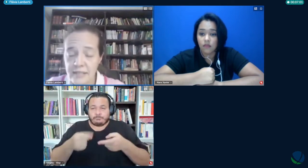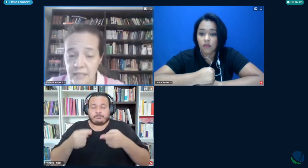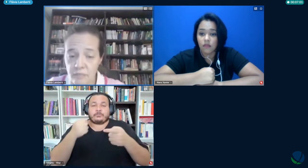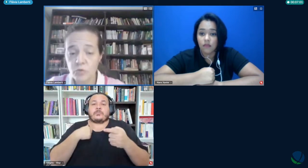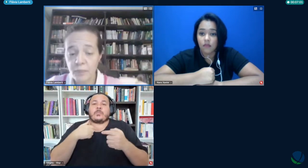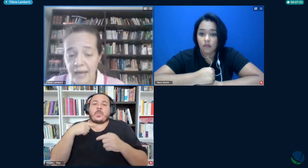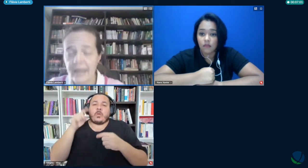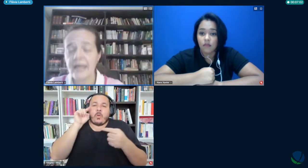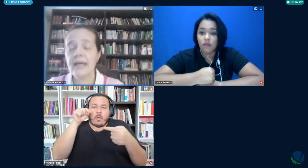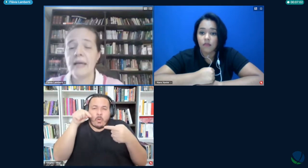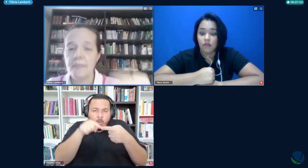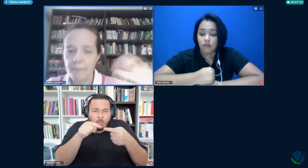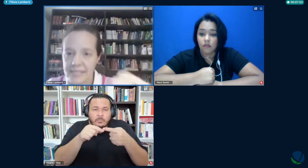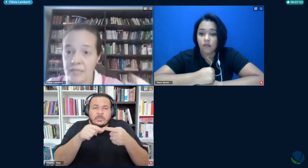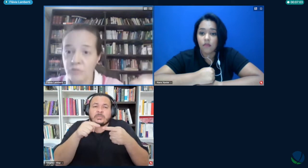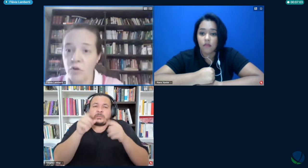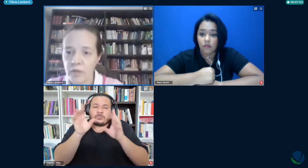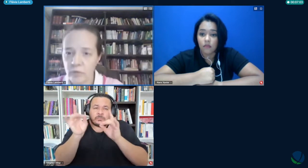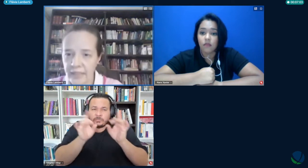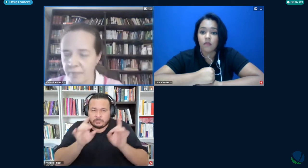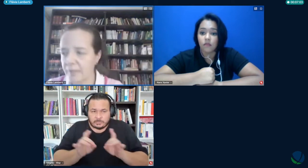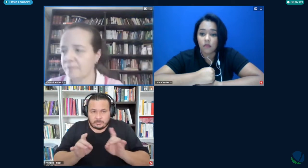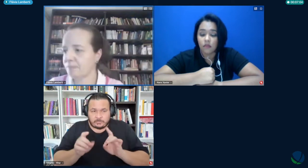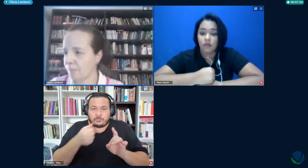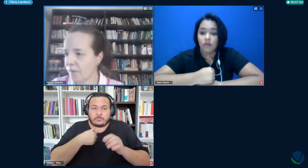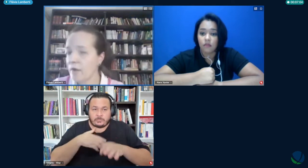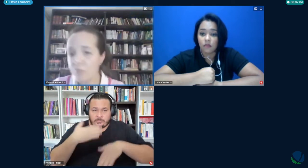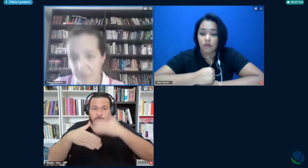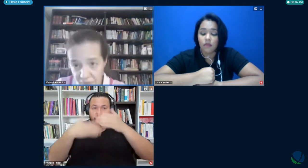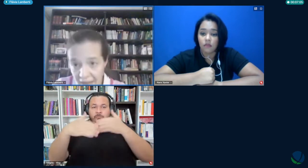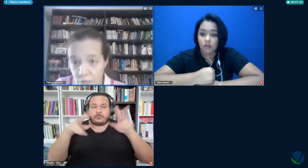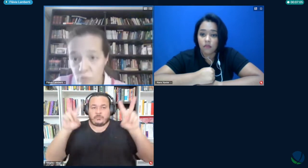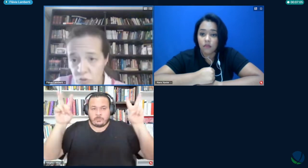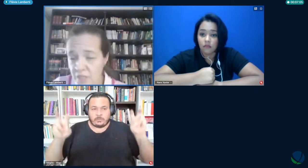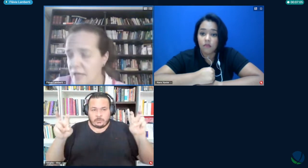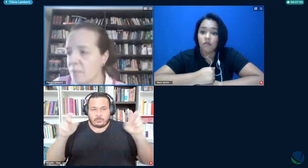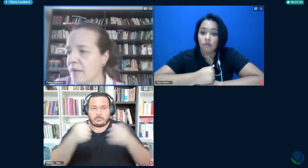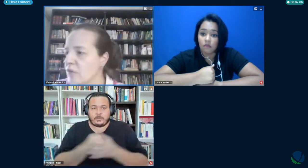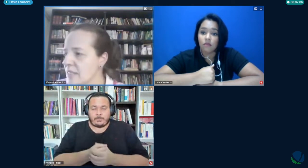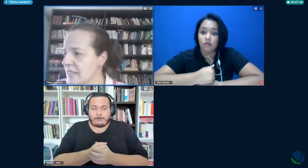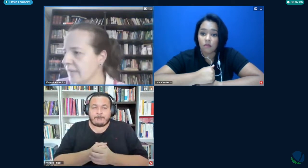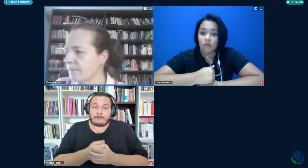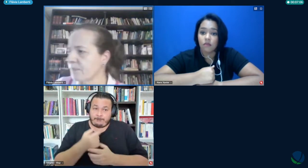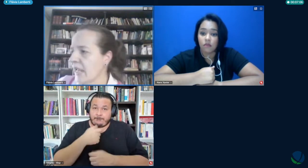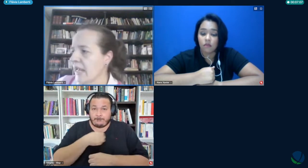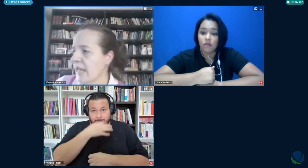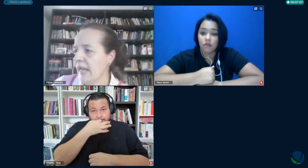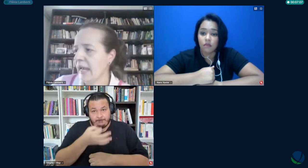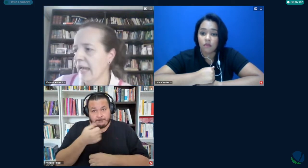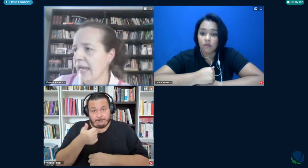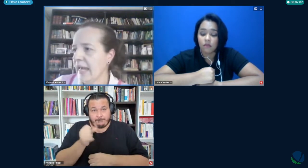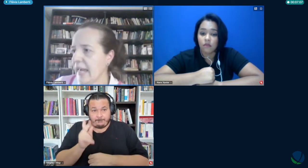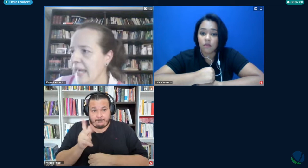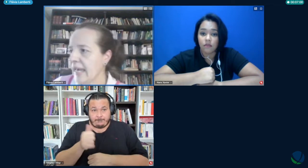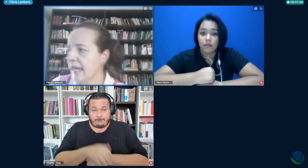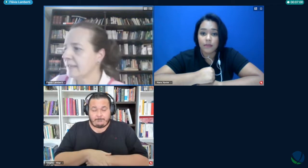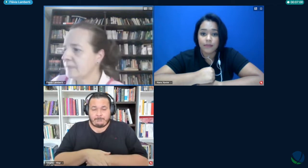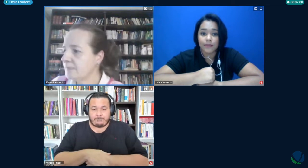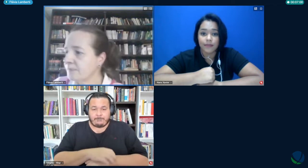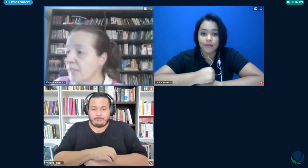objetivos específicos para desenvolver o tema. Eu faço a sugestão para você.